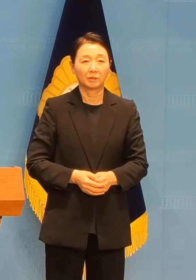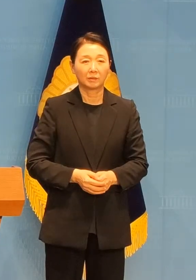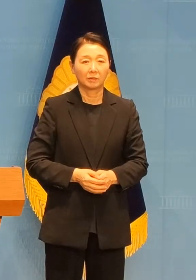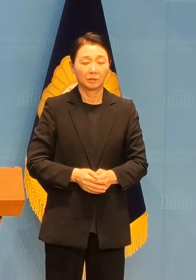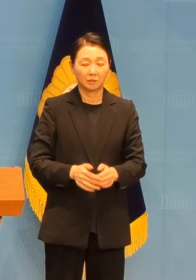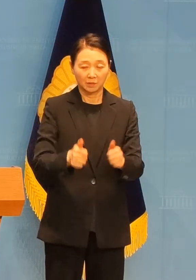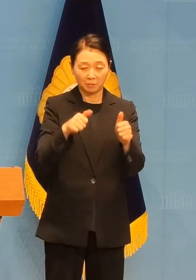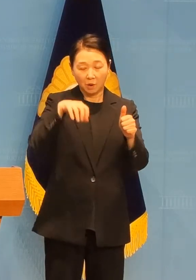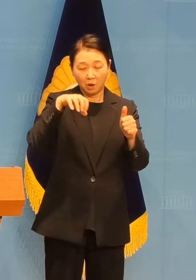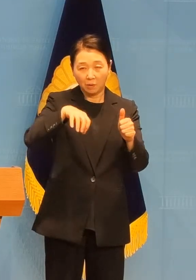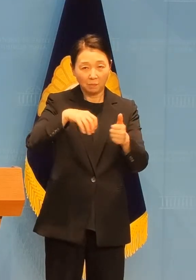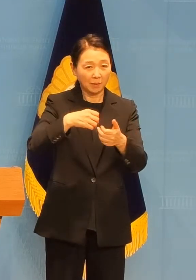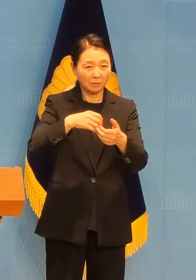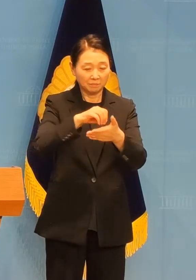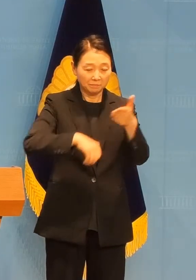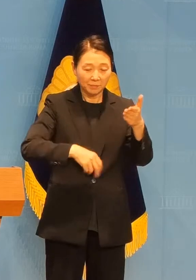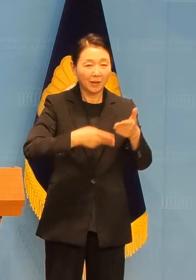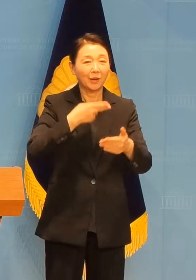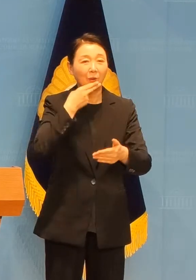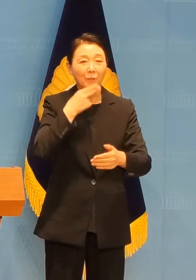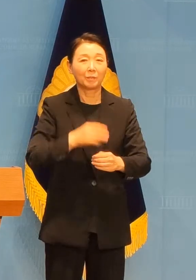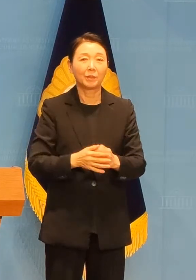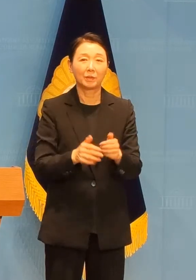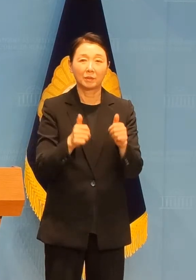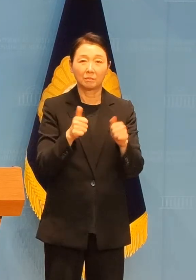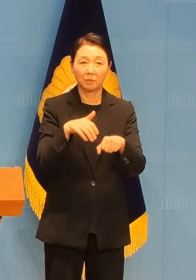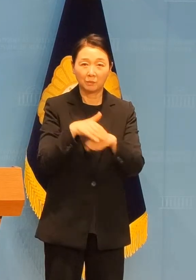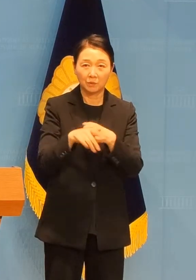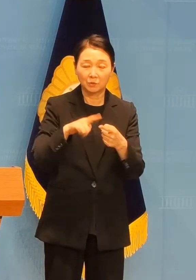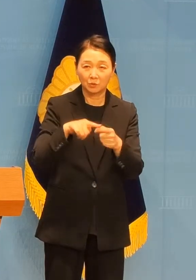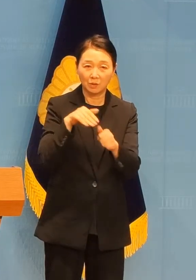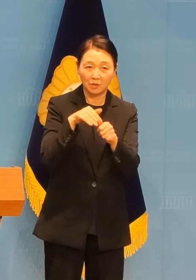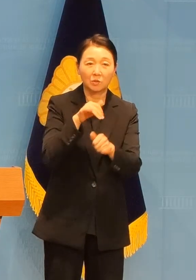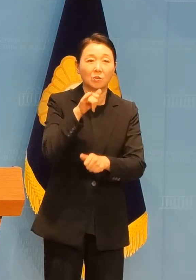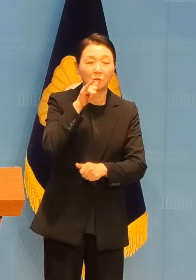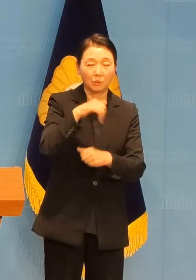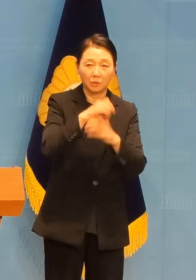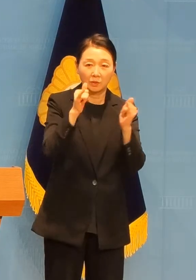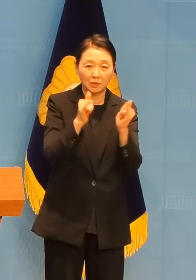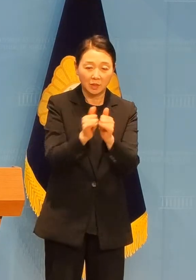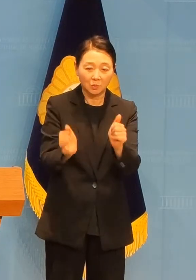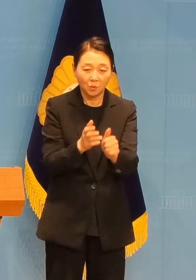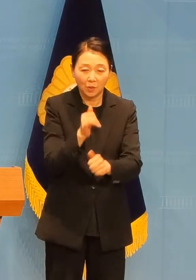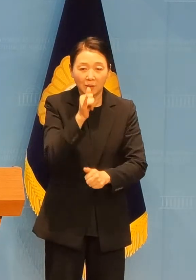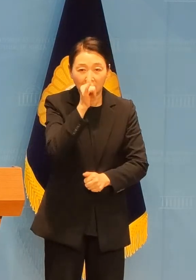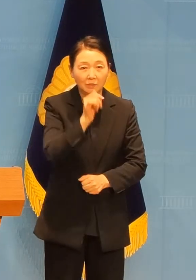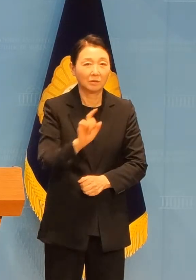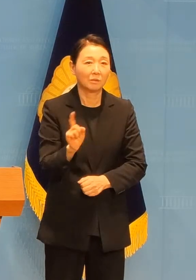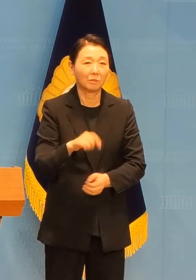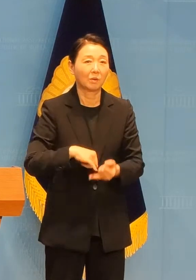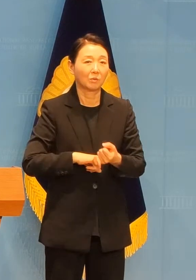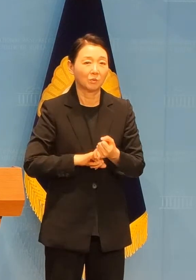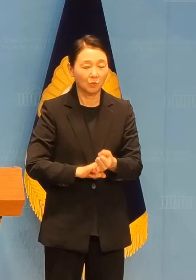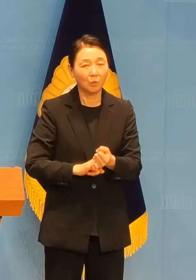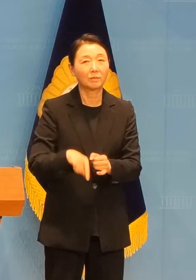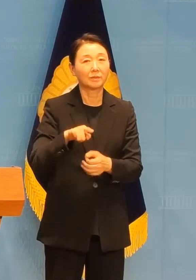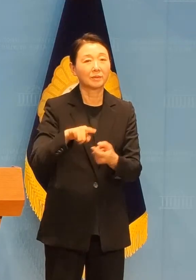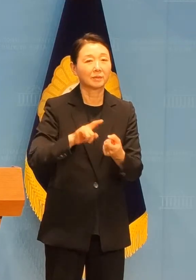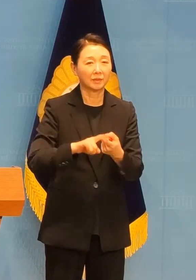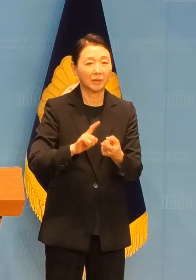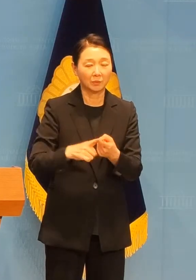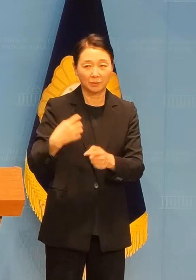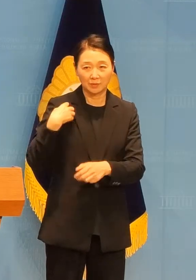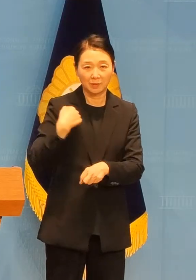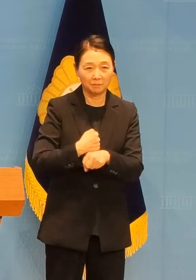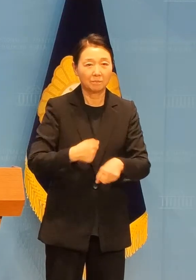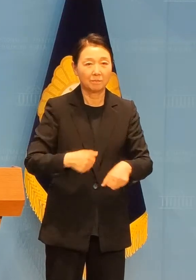법 앞에 예외는 있을 수 없습니다. 법치를 흔들고 사회적 혼란을 부추긴 행위는 반드시 그에 상응하는